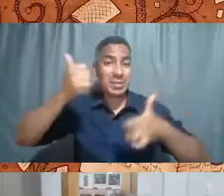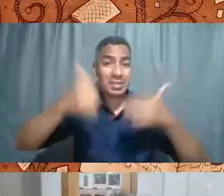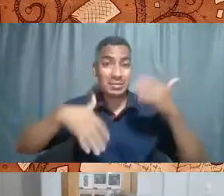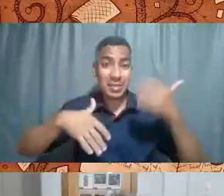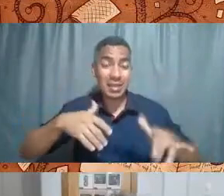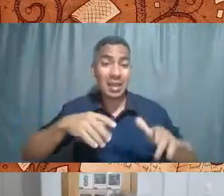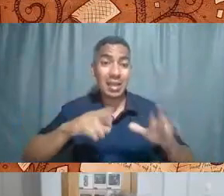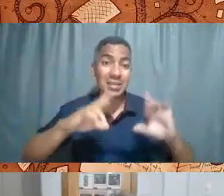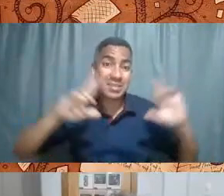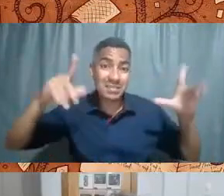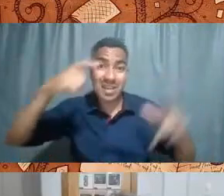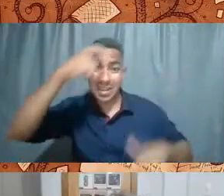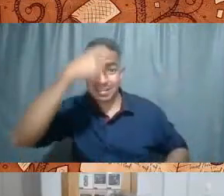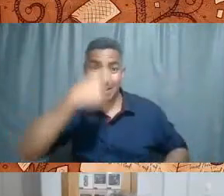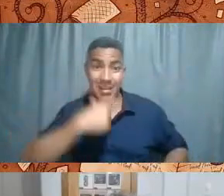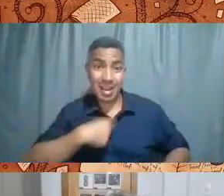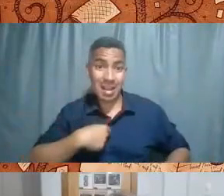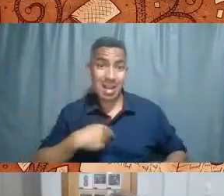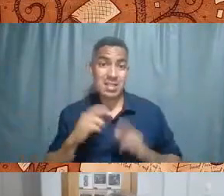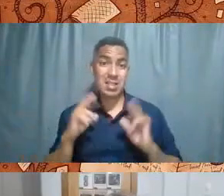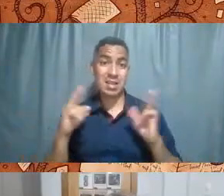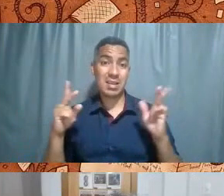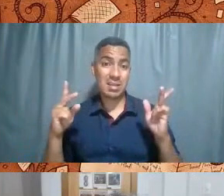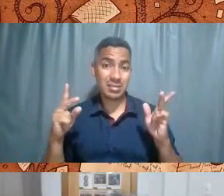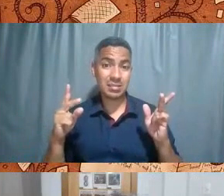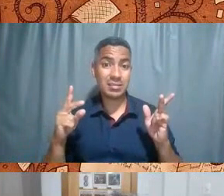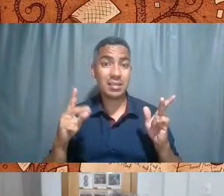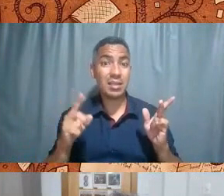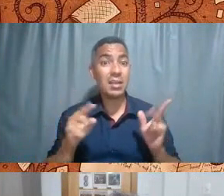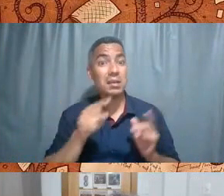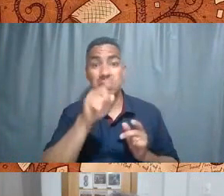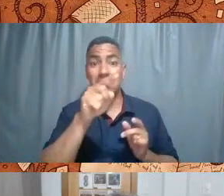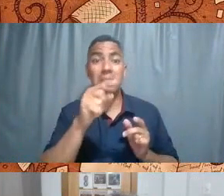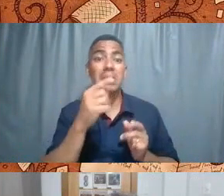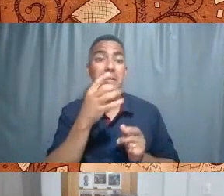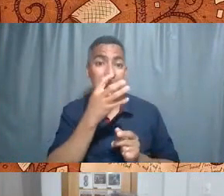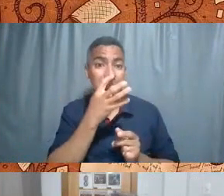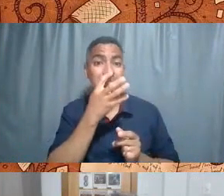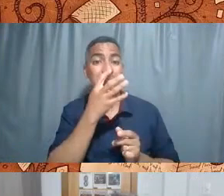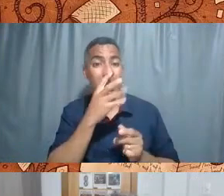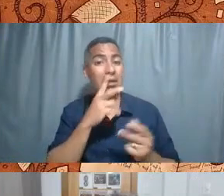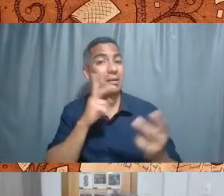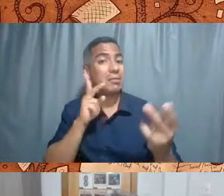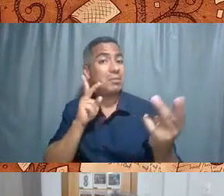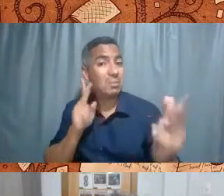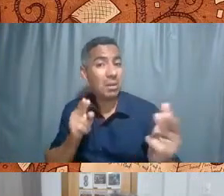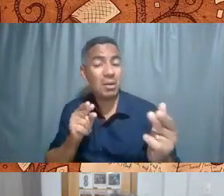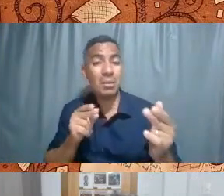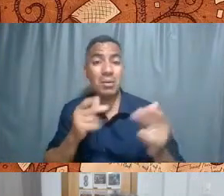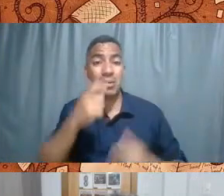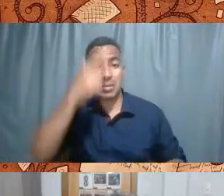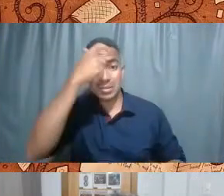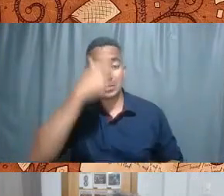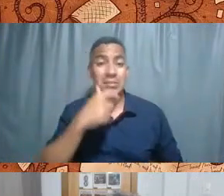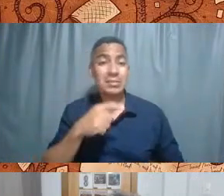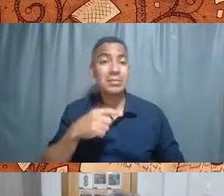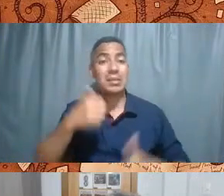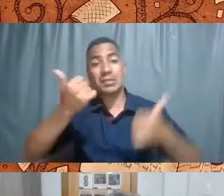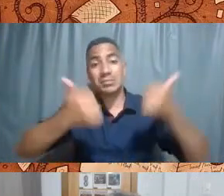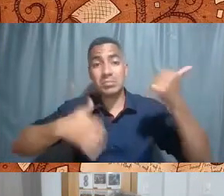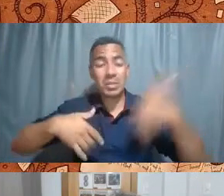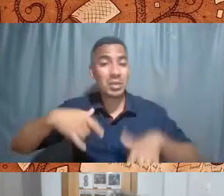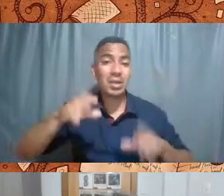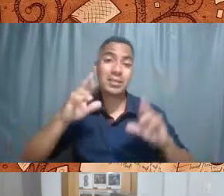e, curiosamente, para minha surpresa, você chegou à diferença em si mesma, através da tua fala, ao defender